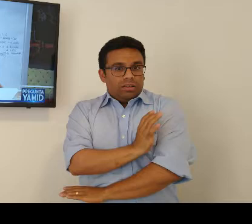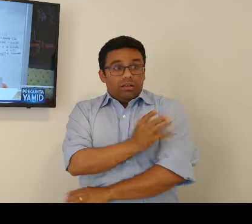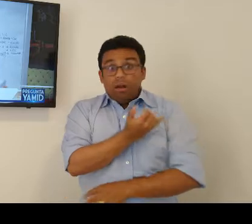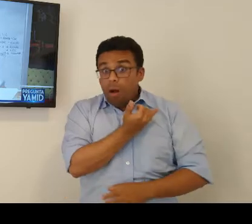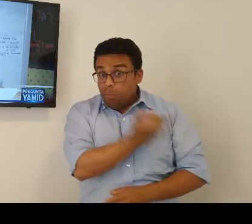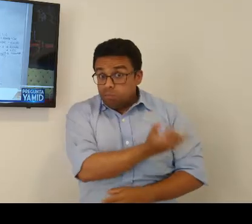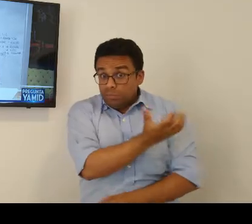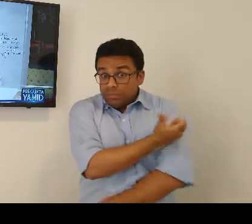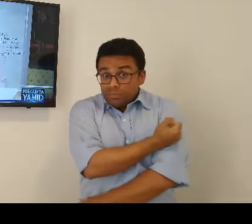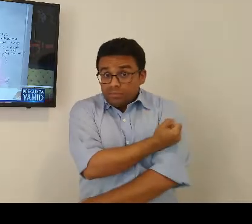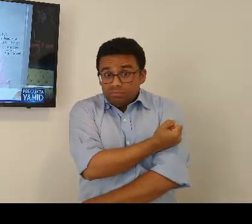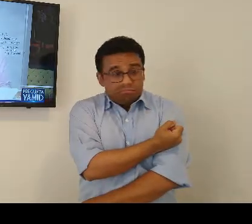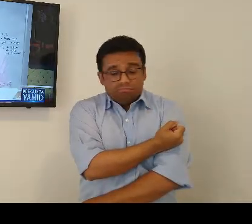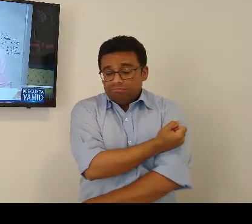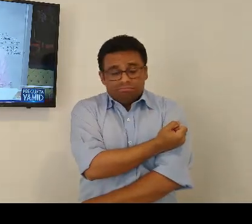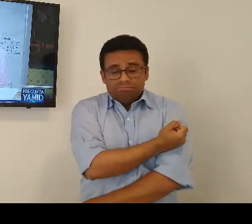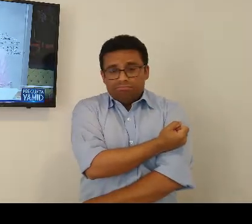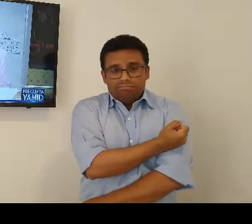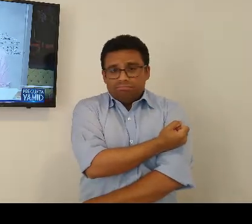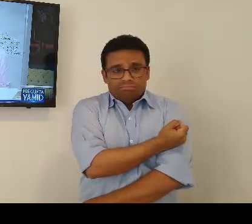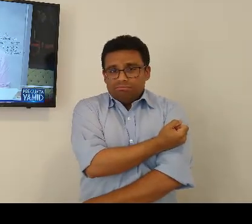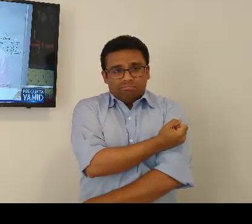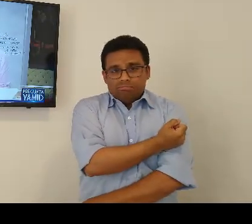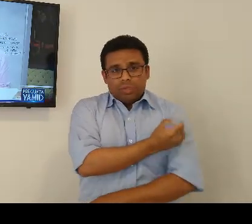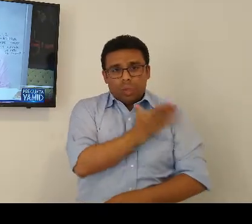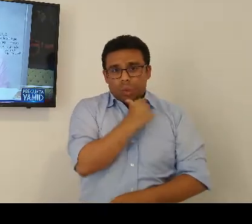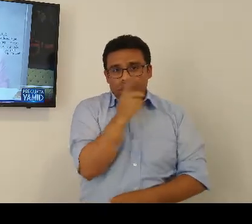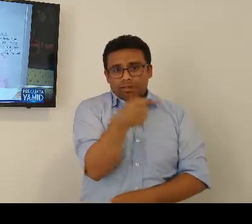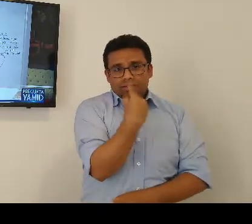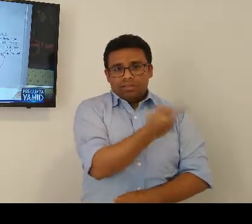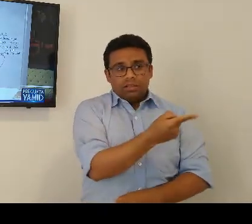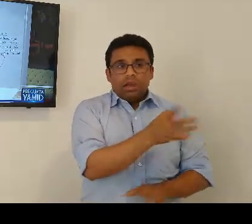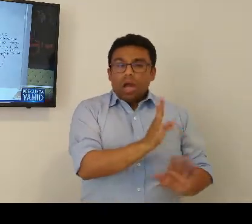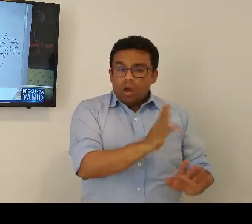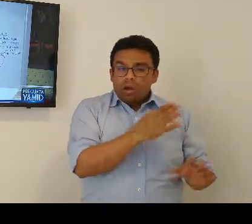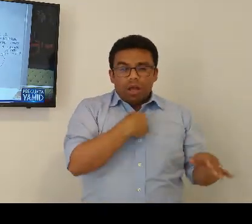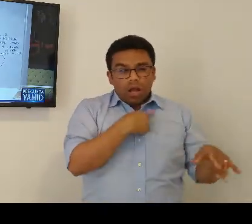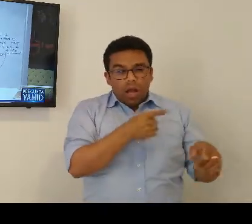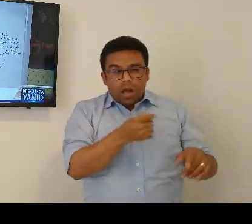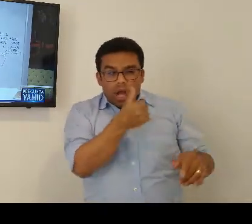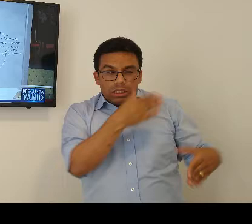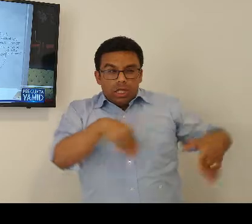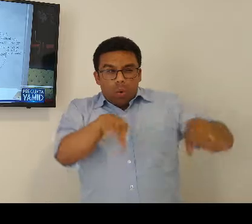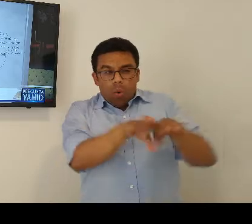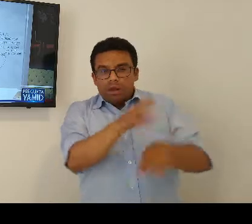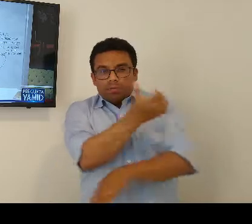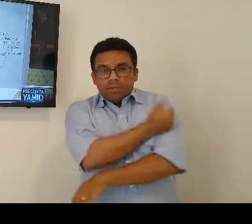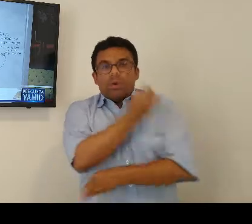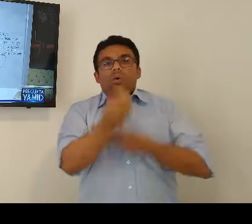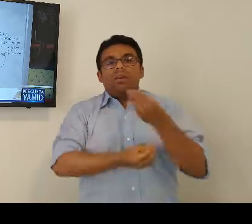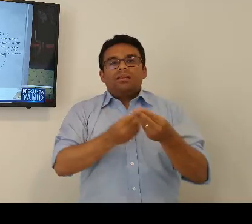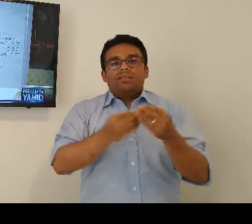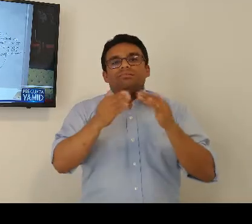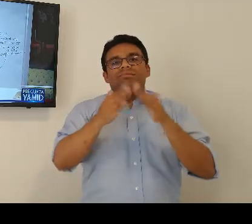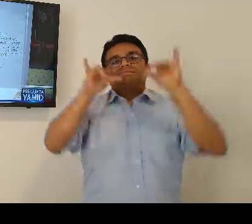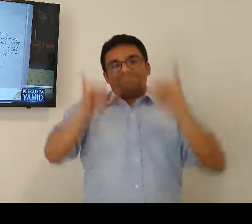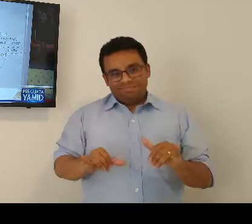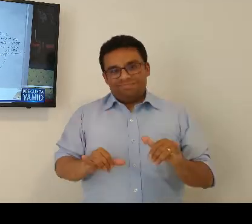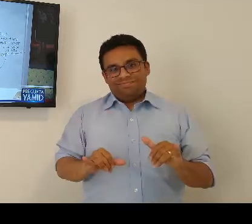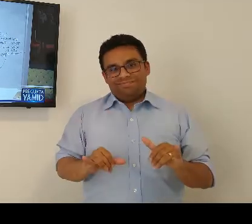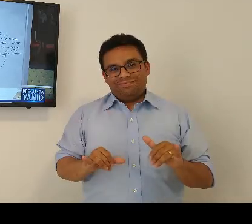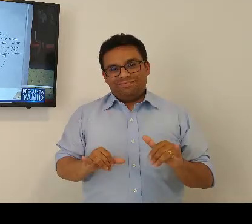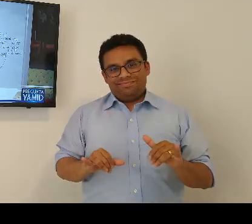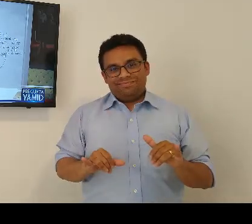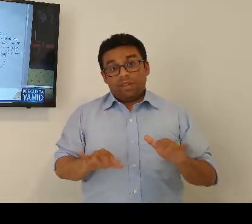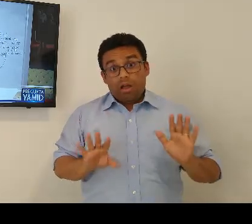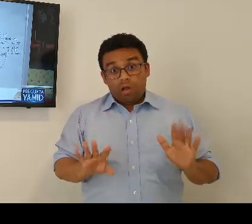algo parecido a una vacuna, que es evitar que se multiplique el contagio, es el aislamiento. No hay ninguna otra forma de hacerlo. Y resulta que la vacuna no la